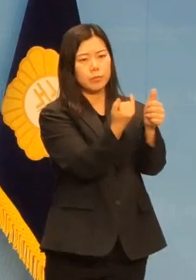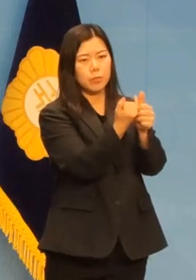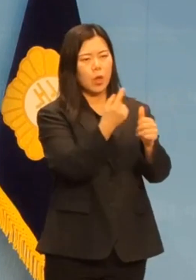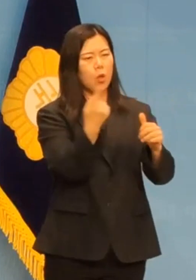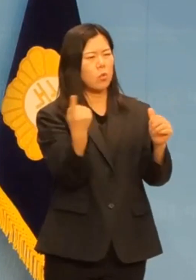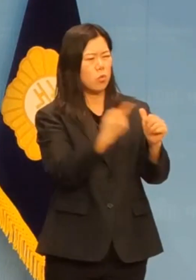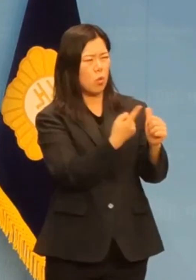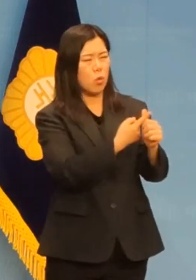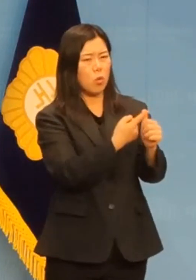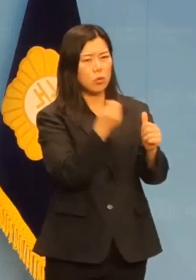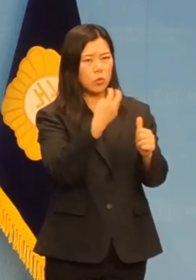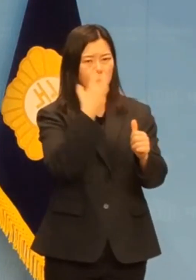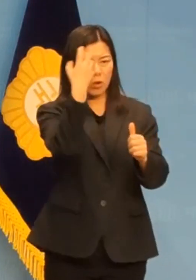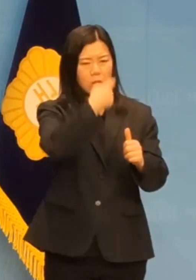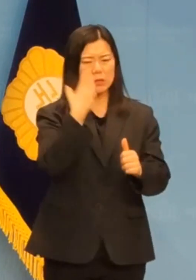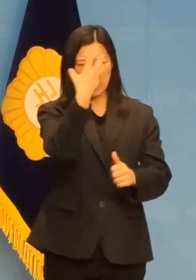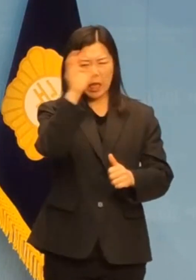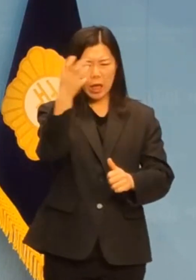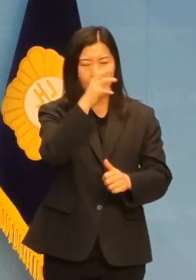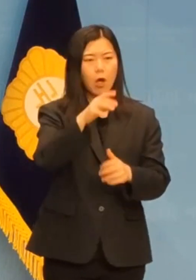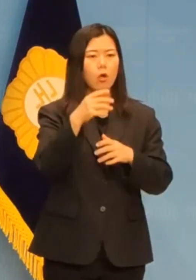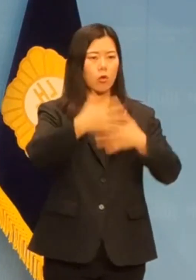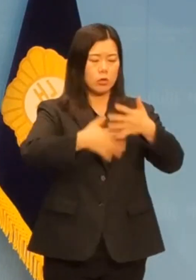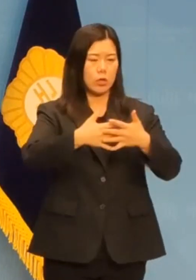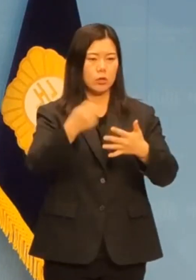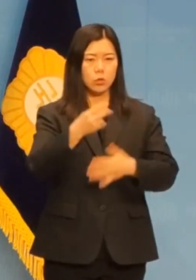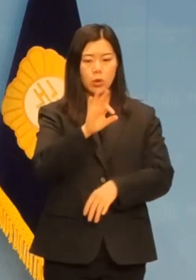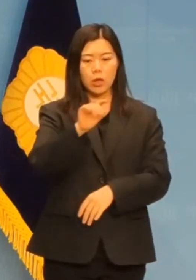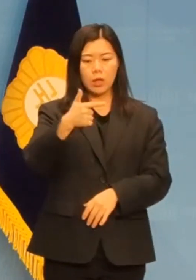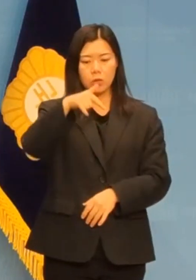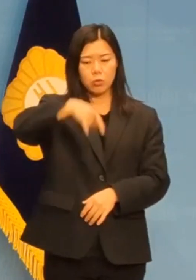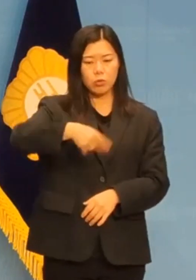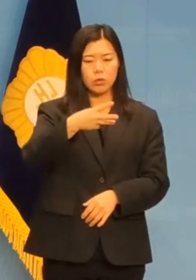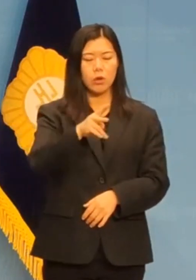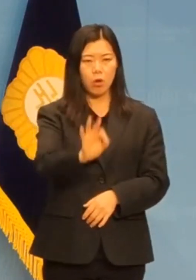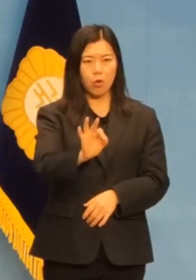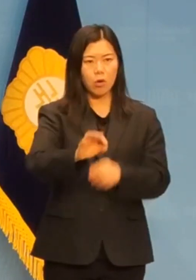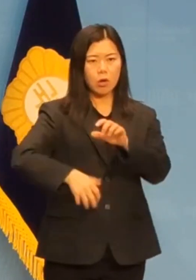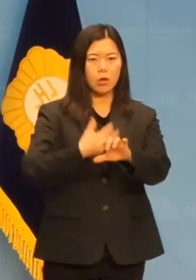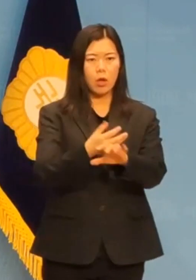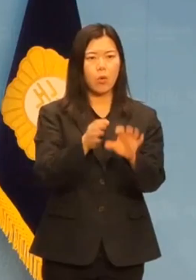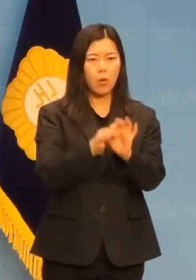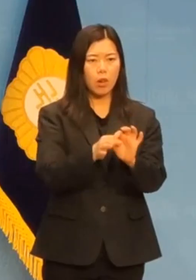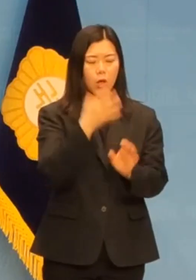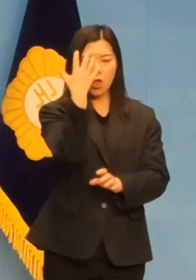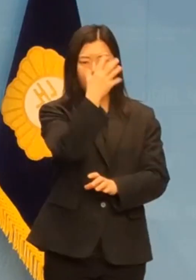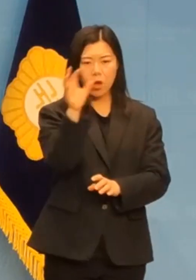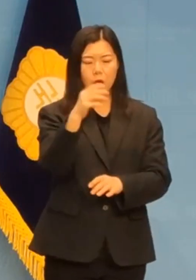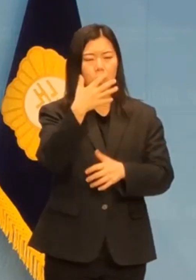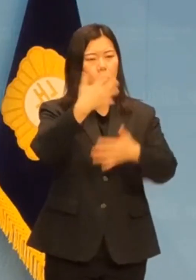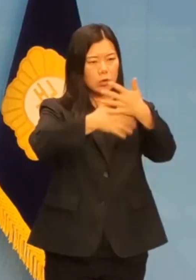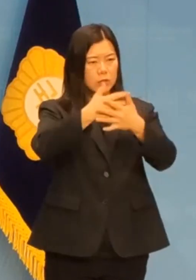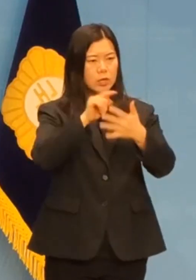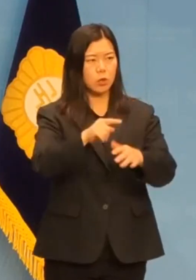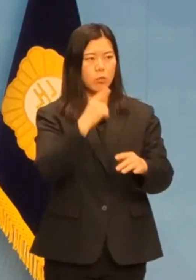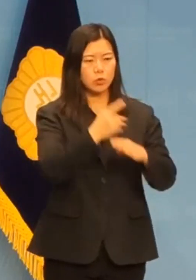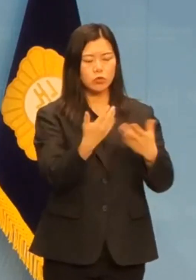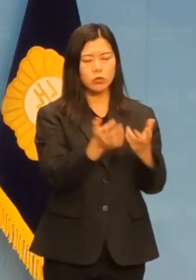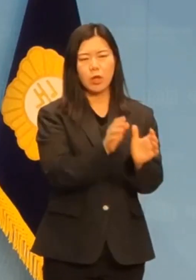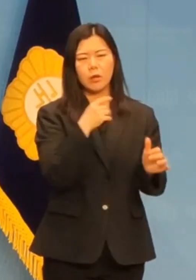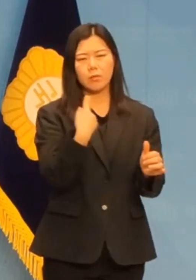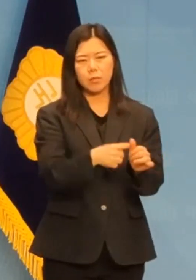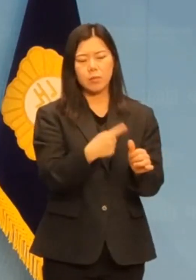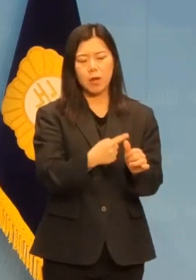및 딥페이크 영상이고요. 안기령 부대변인 계엄 관련 딥페이크 영상, 민주당 비방, 내란